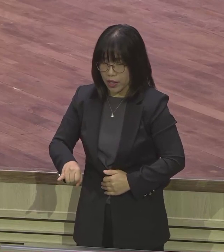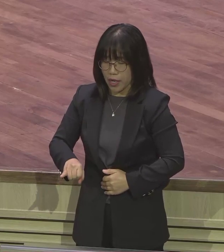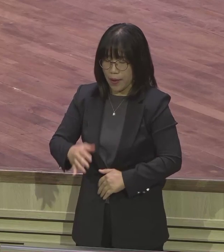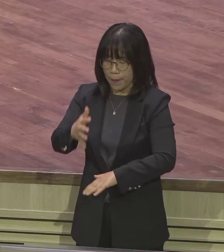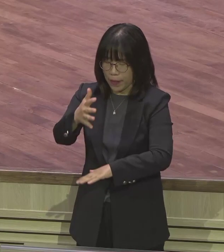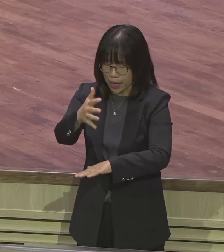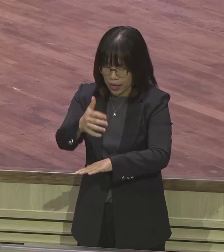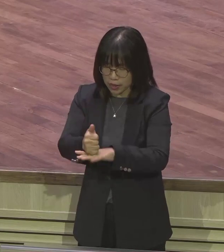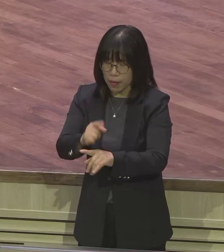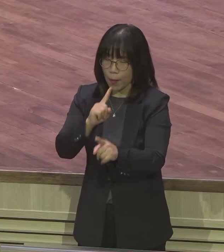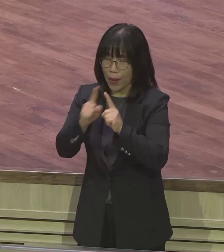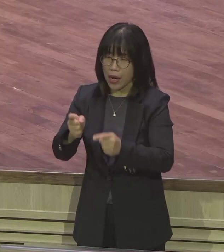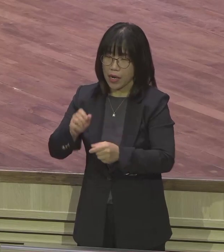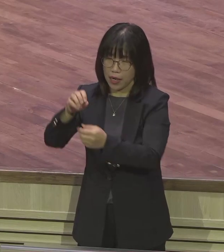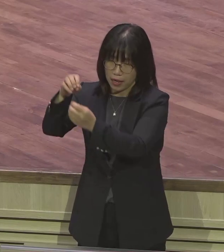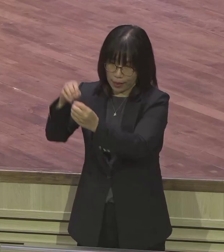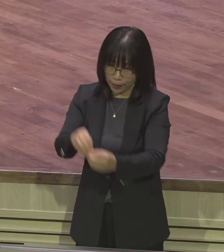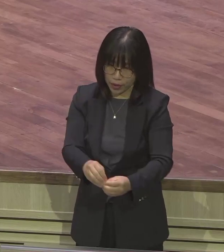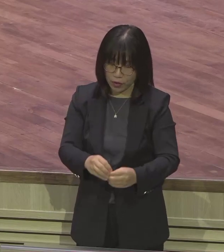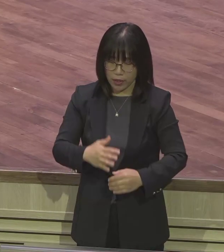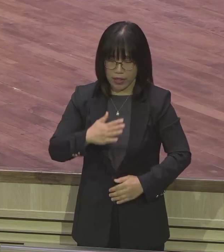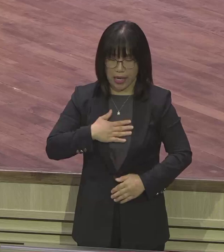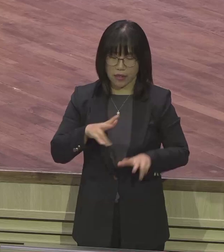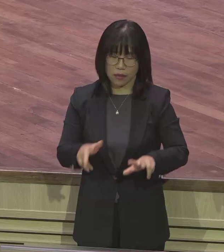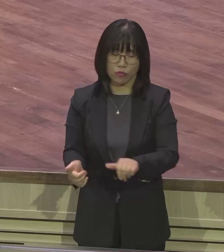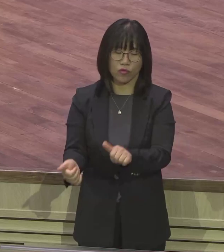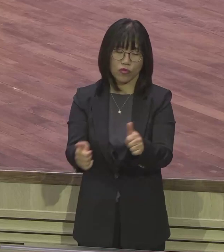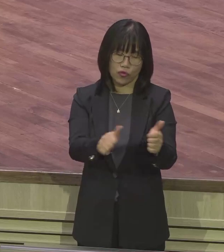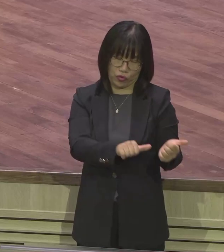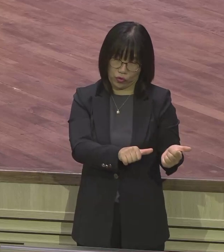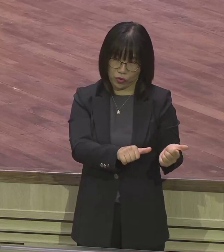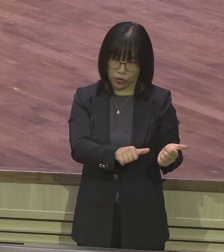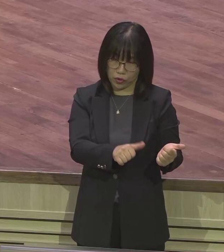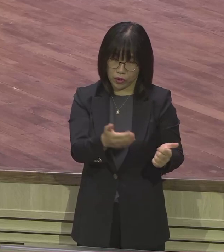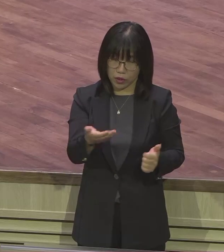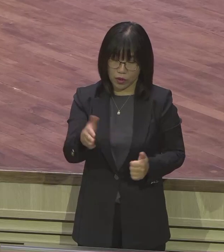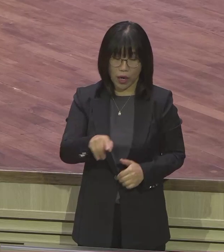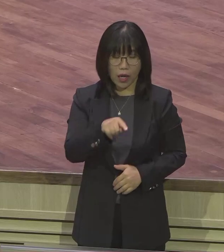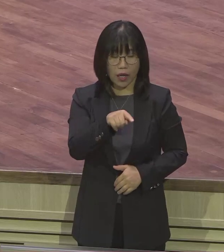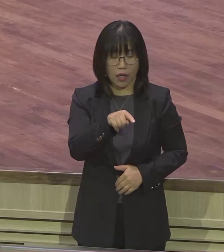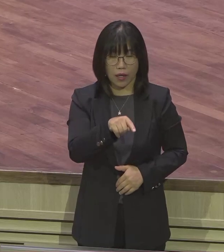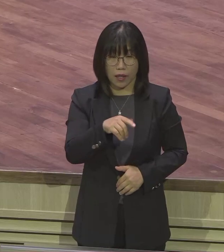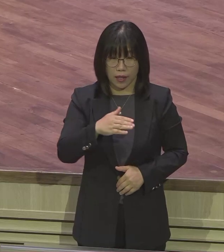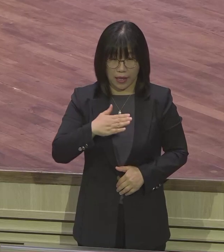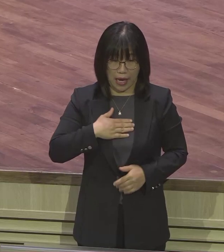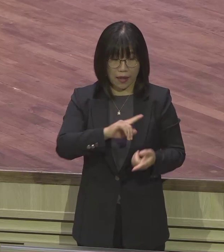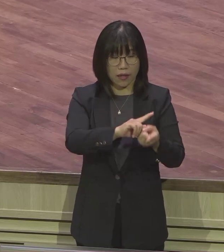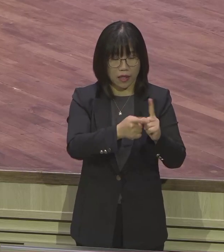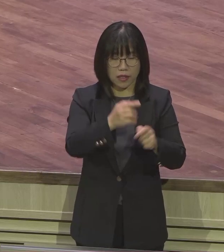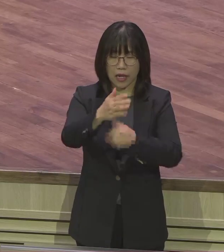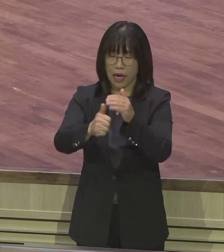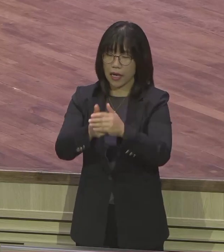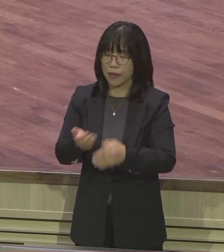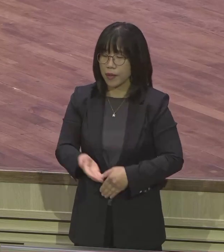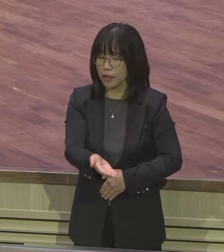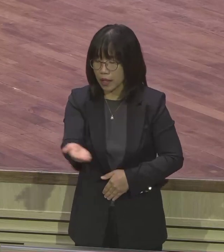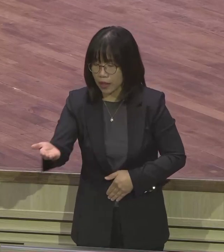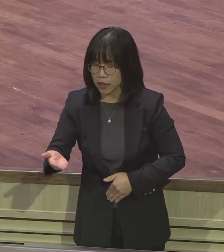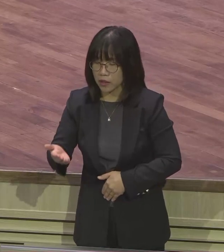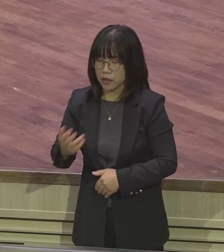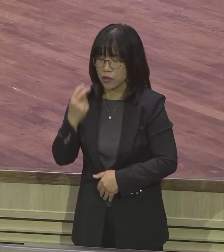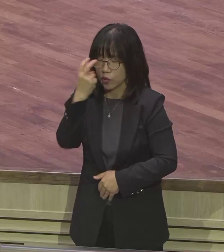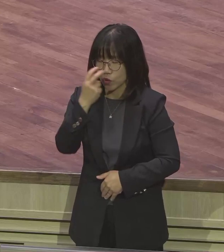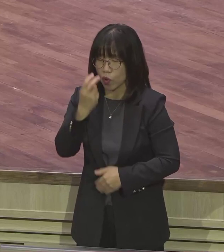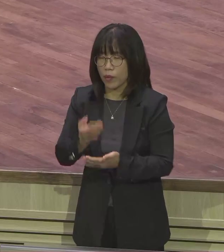요셉이 그 형제들에게 이르되 나는 죽을 것이나 하나님이 당신들을 돌보시고 당신들을 이 땅에서 인도하여